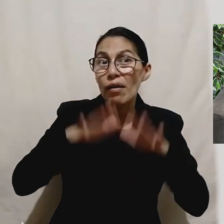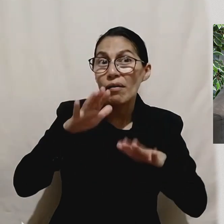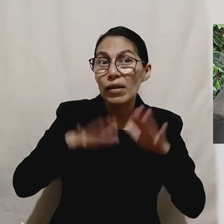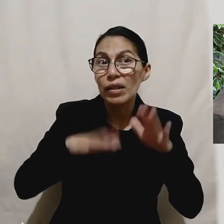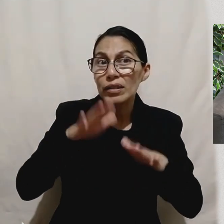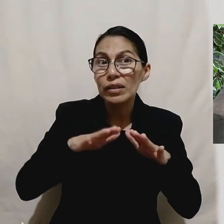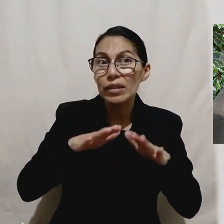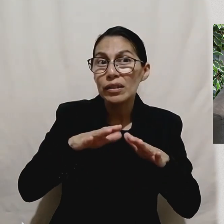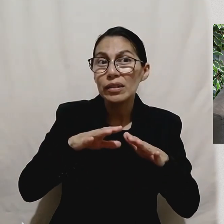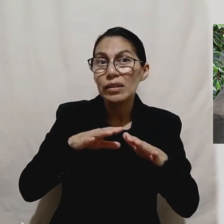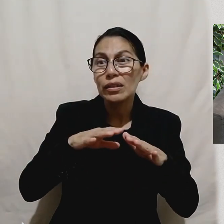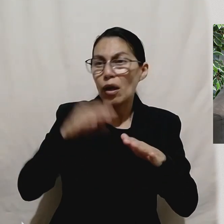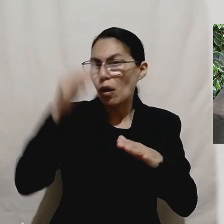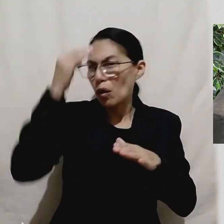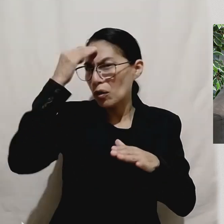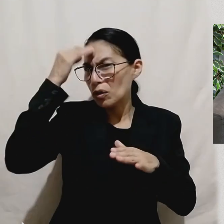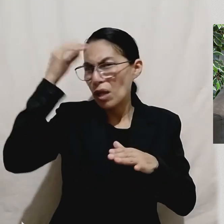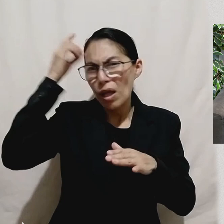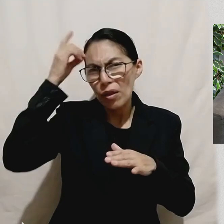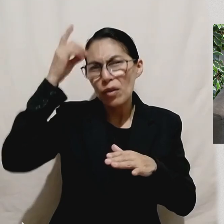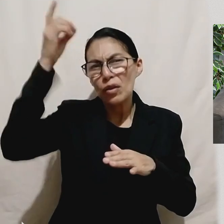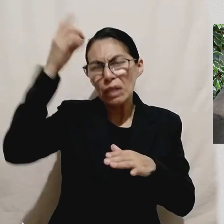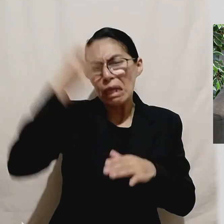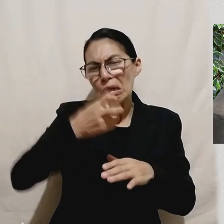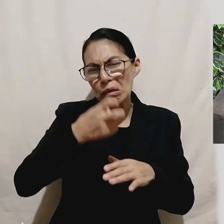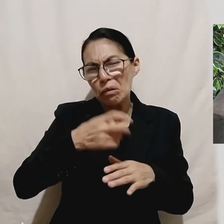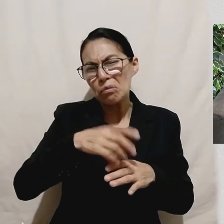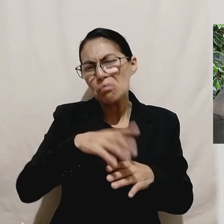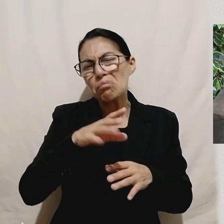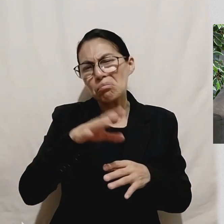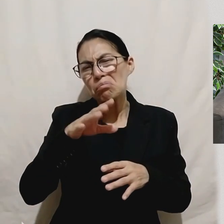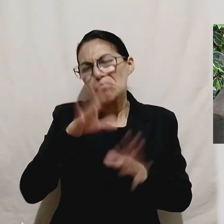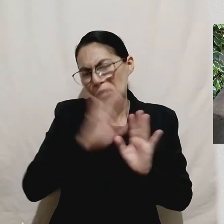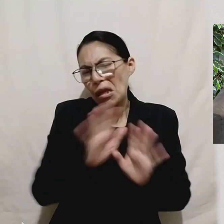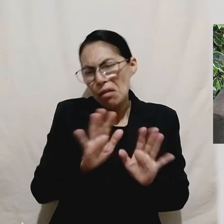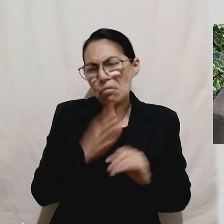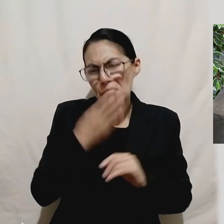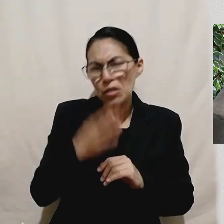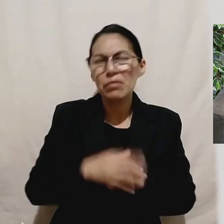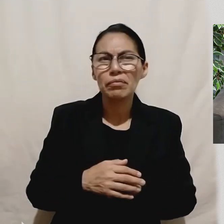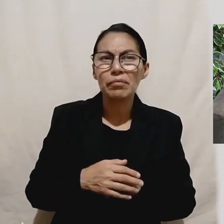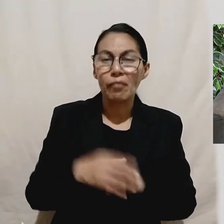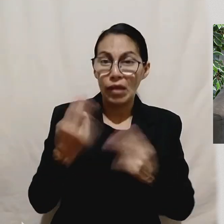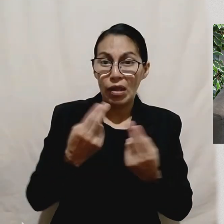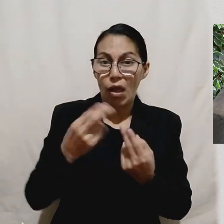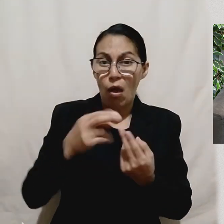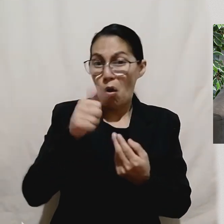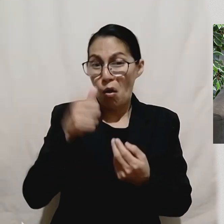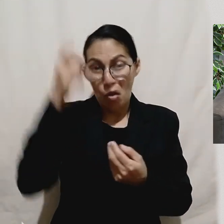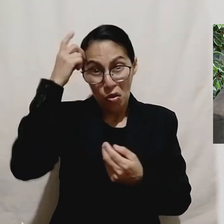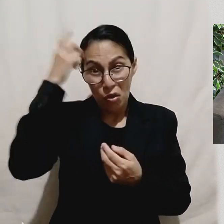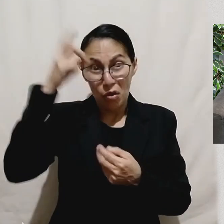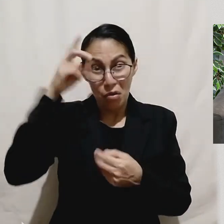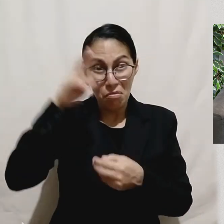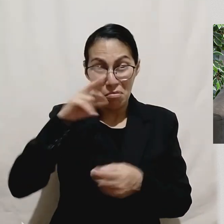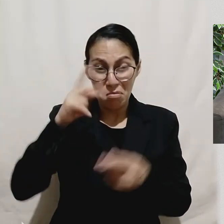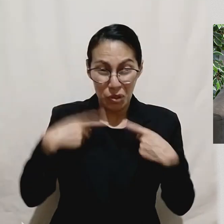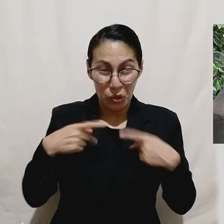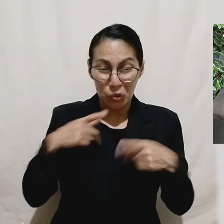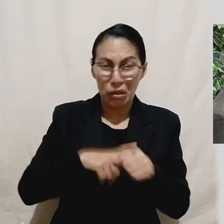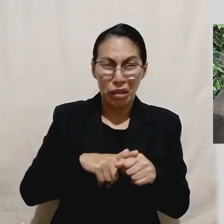de quedarnos con ese dios de nuestros papás como que crecimos con eso no hay no hay necesidad No para mí de Buscar entonces